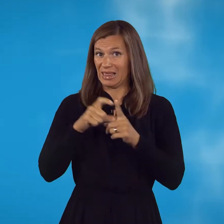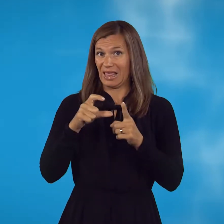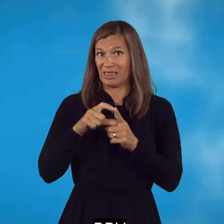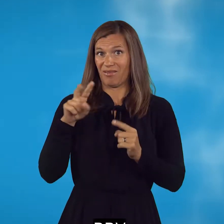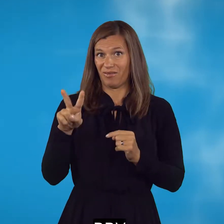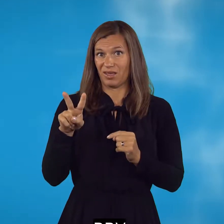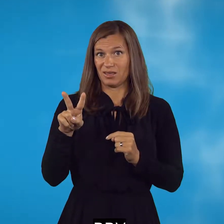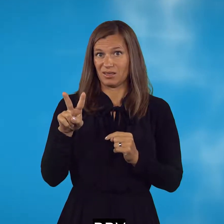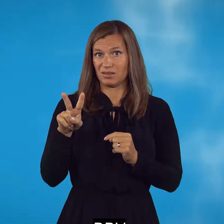DDV.